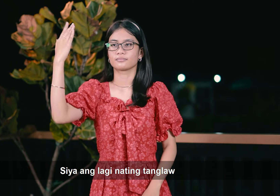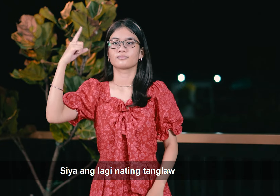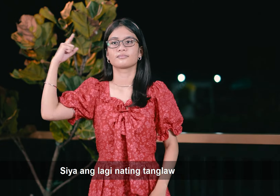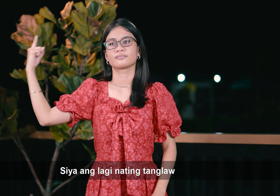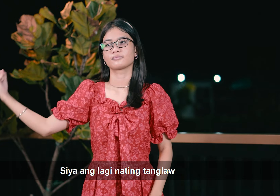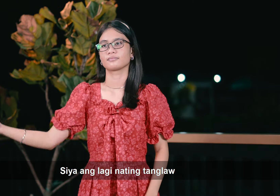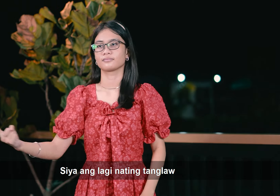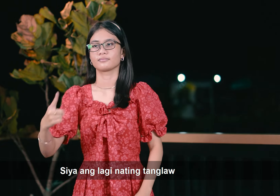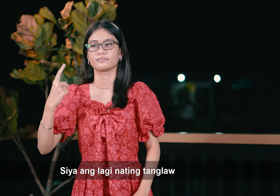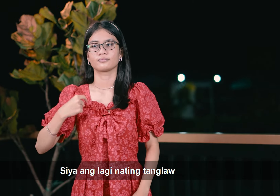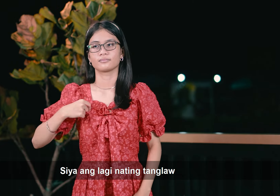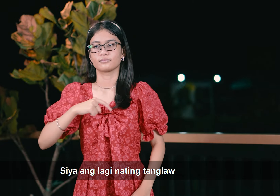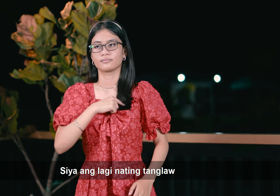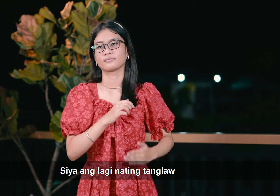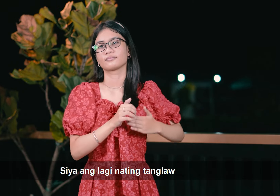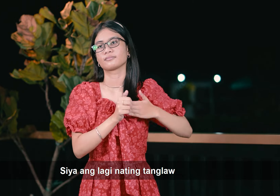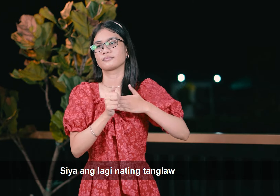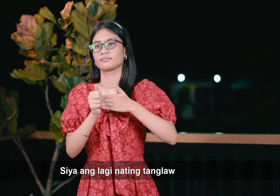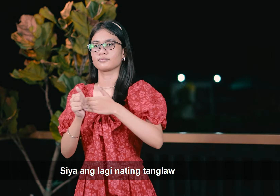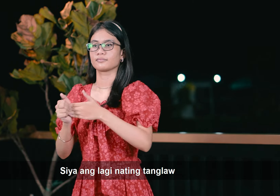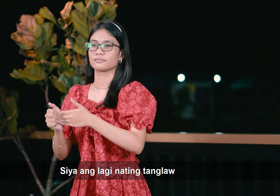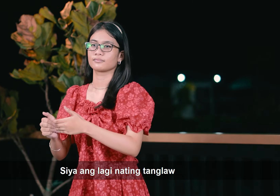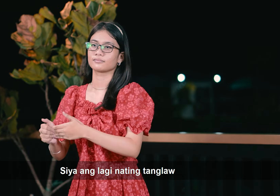Siya lagi natin